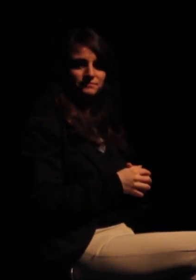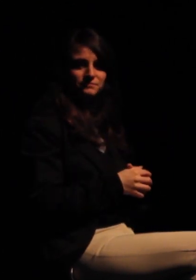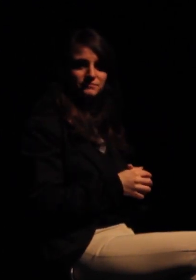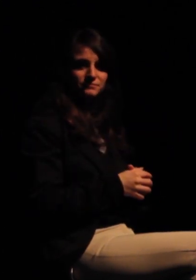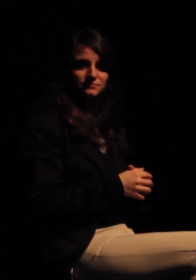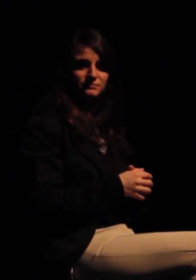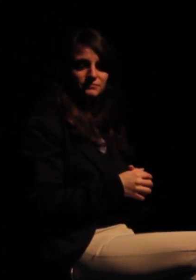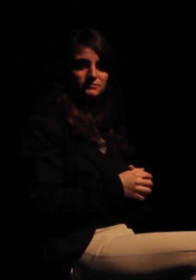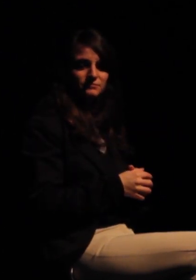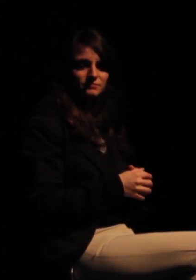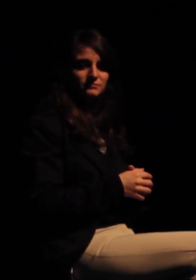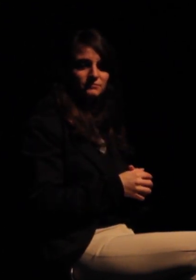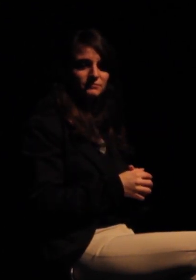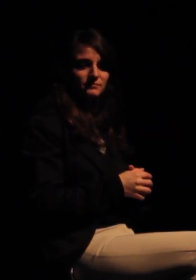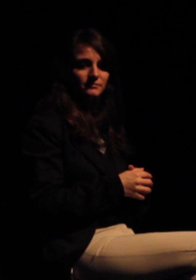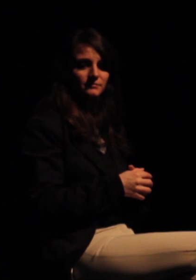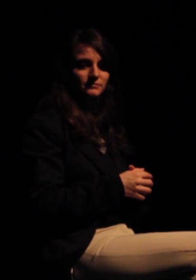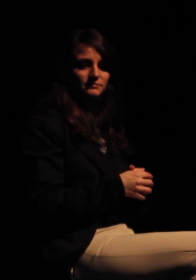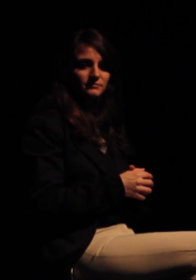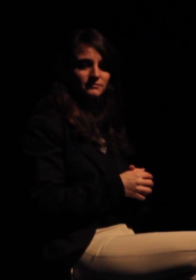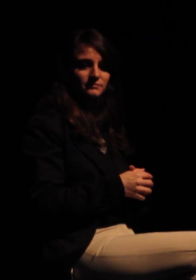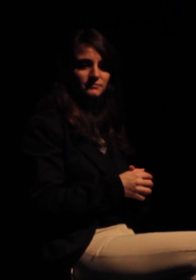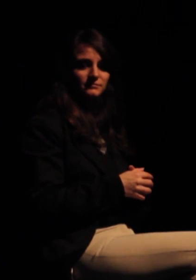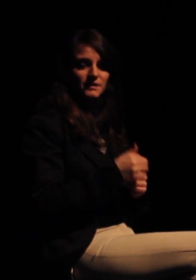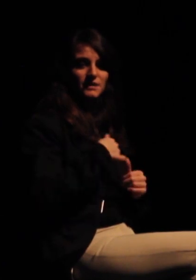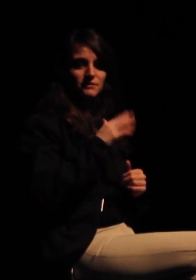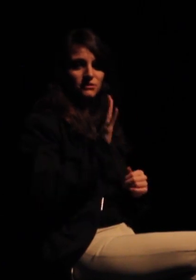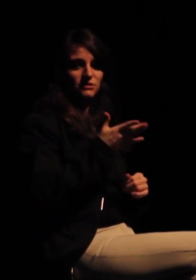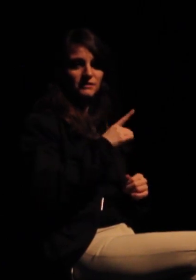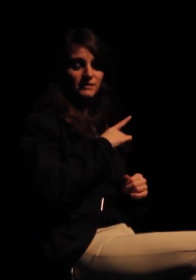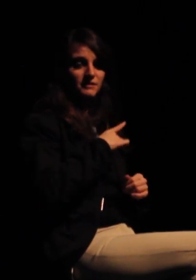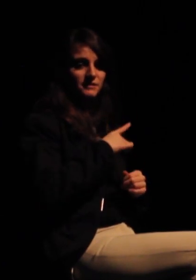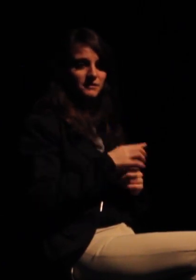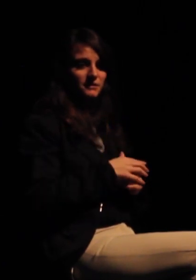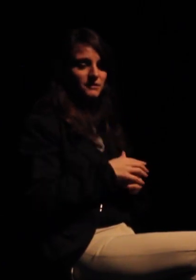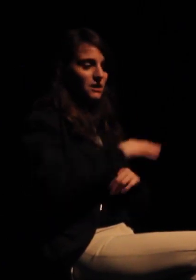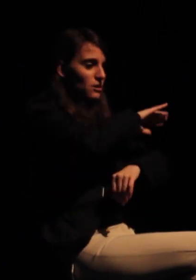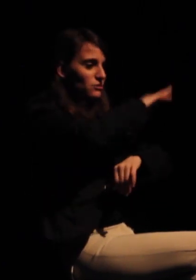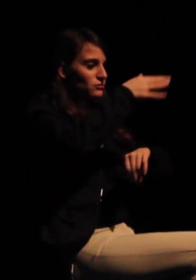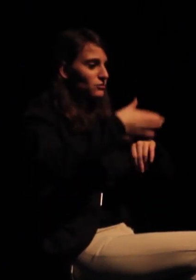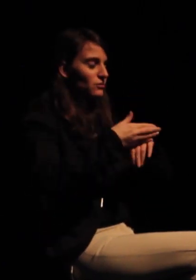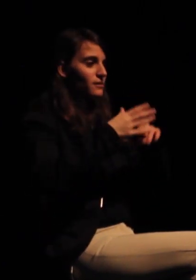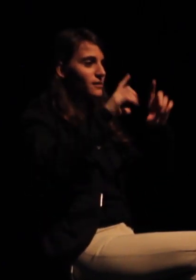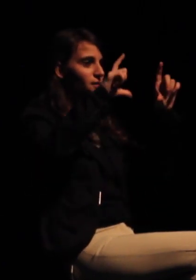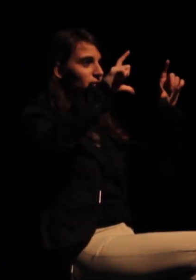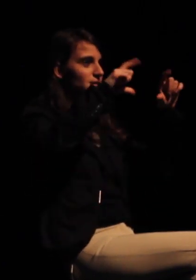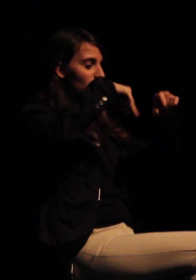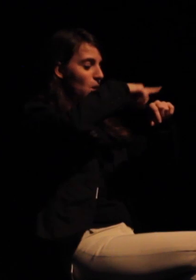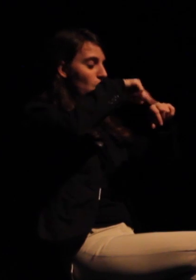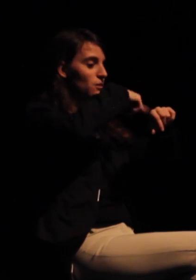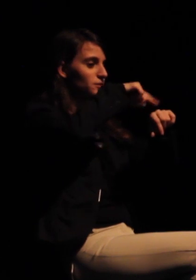gostoso, bonito para me cremar, para me jogarem. Eu já tenho a Torre do Relógio do Lupo em